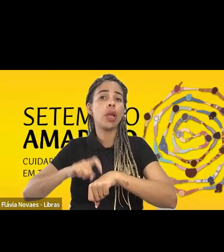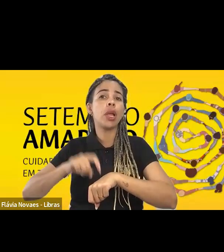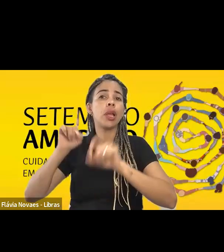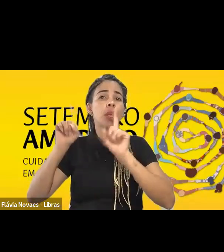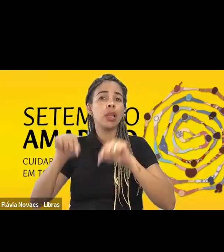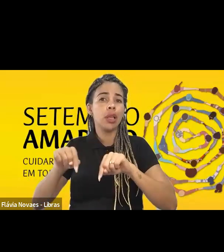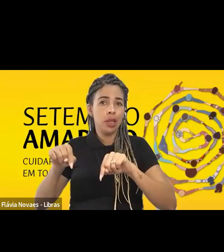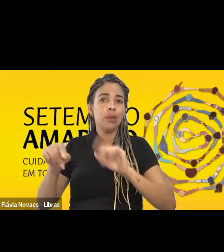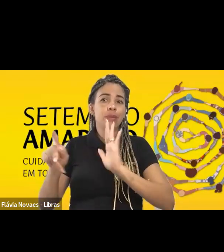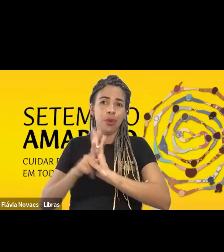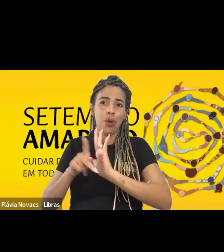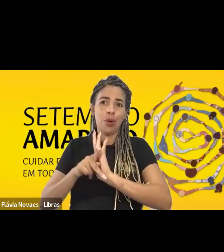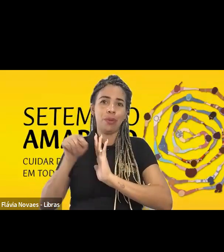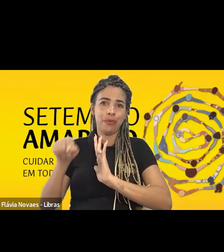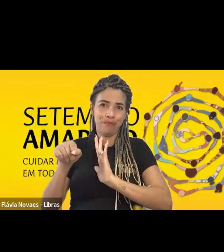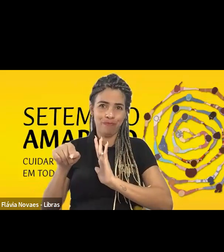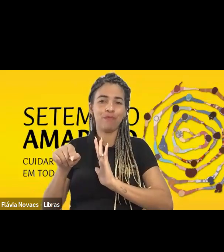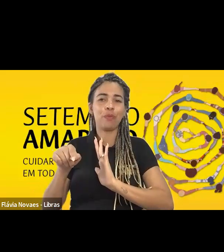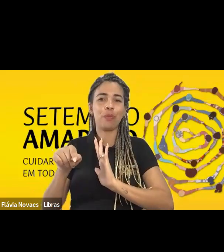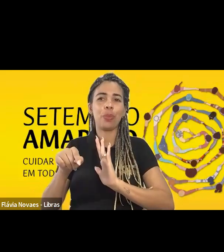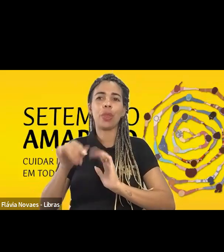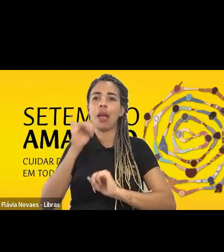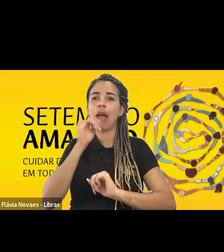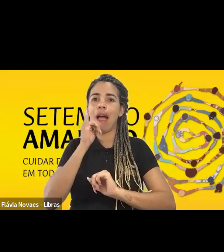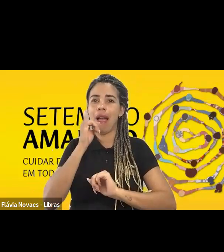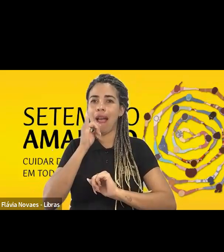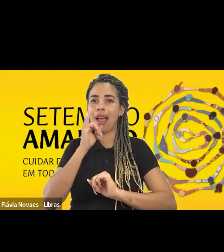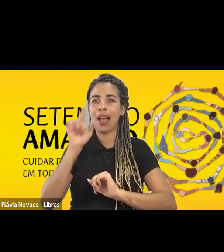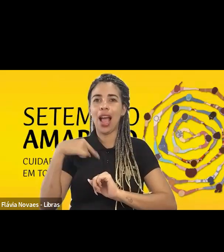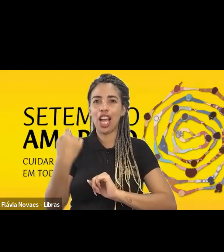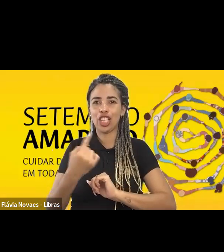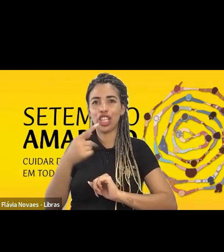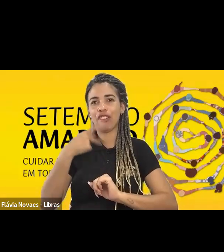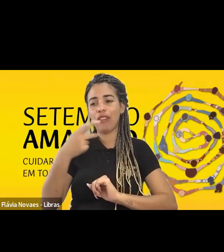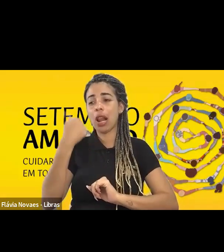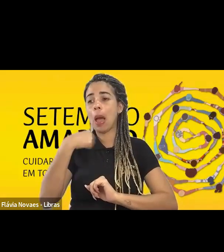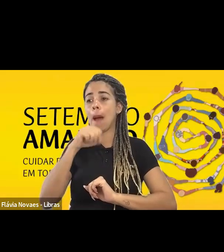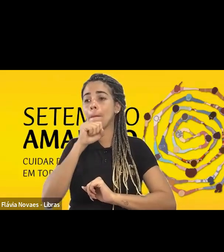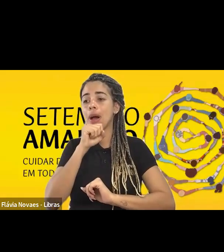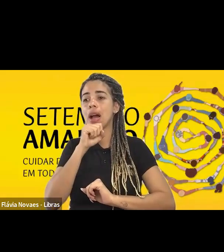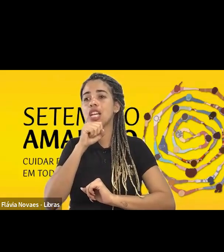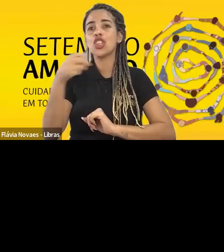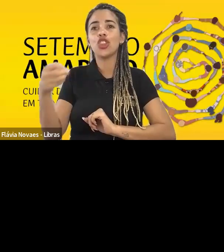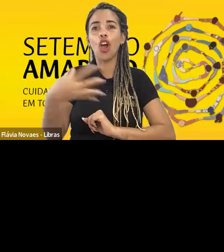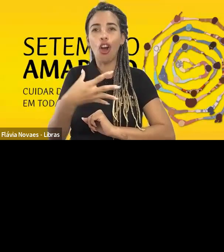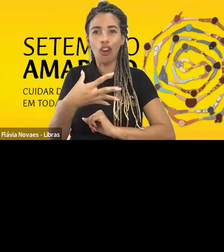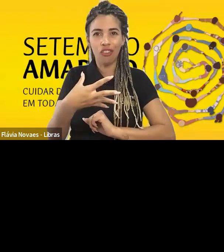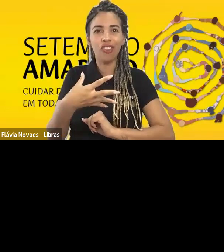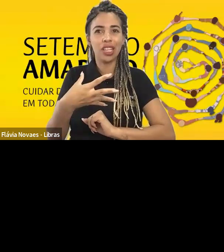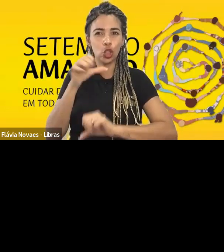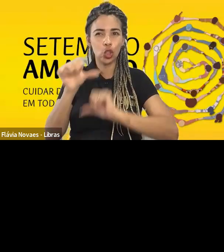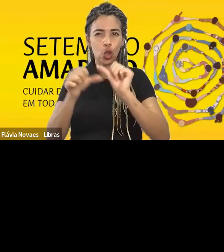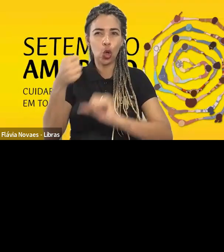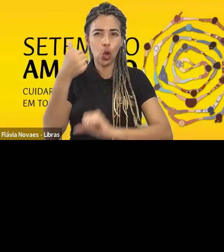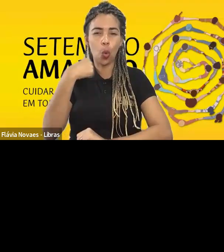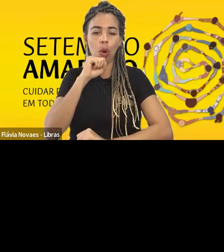para isso. A gente fala muito, né, né, das mães, as recém-mães, né, que precisam ter